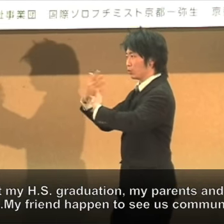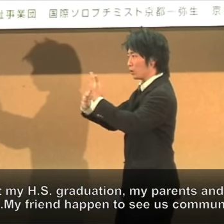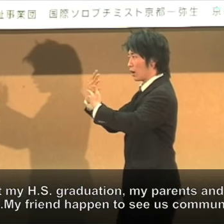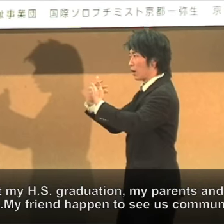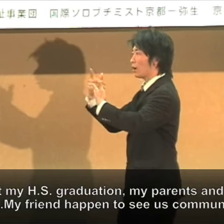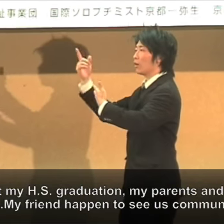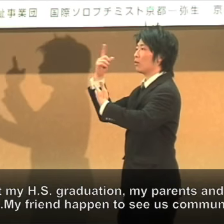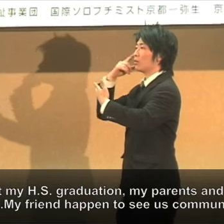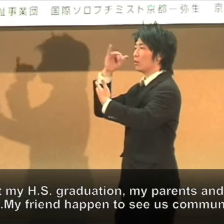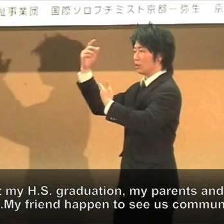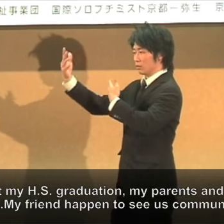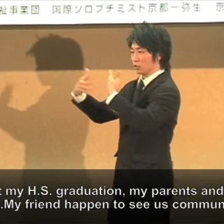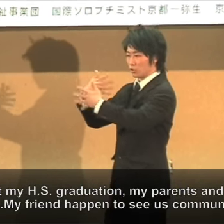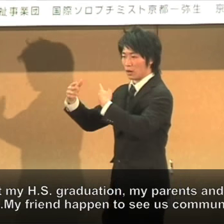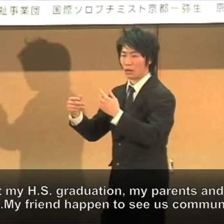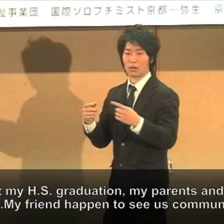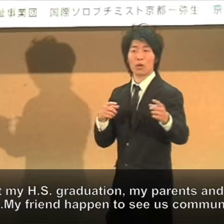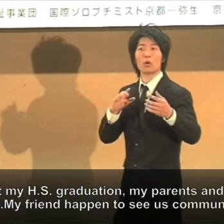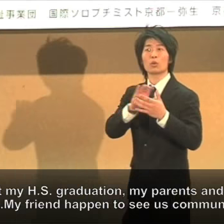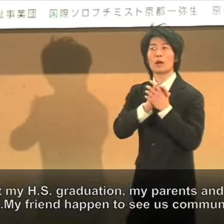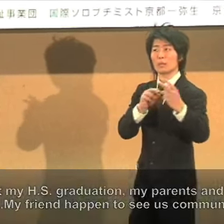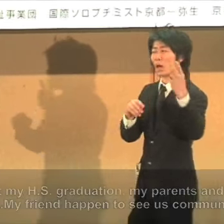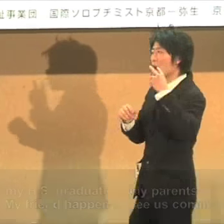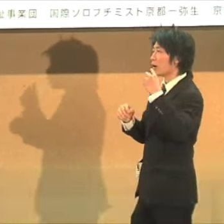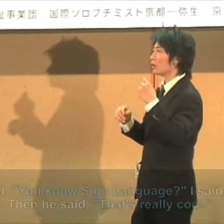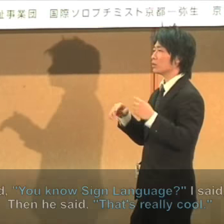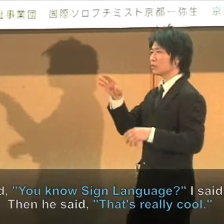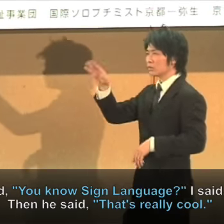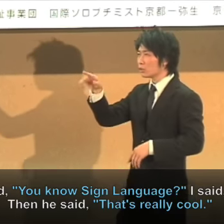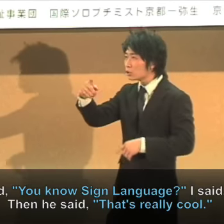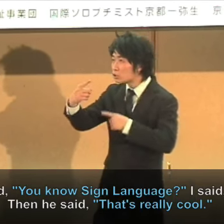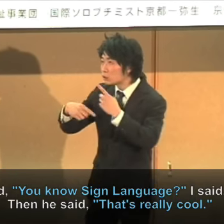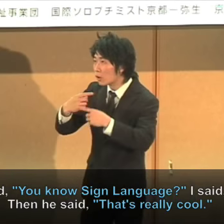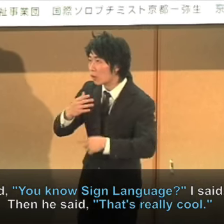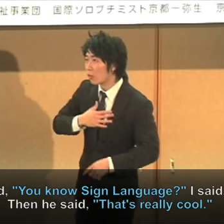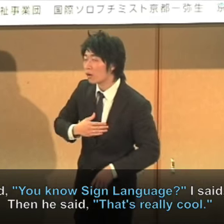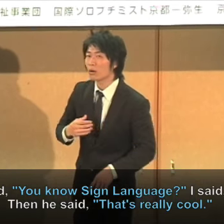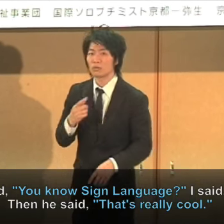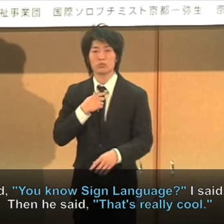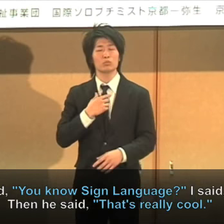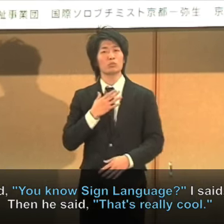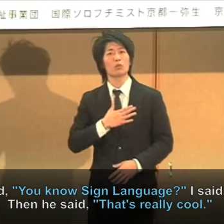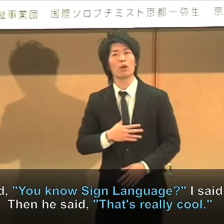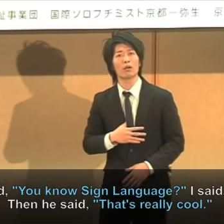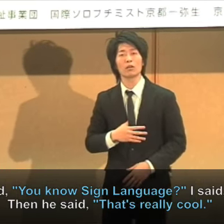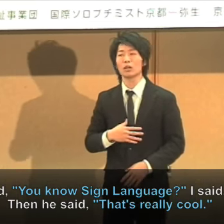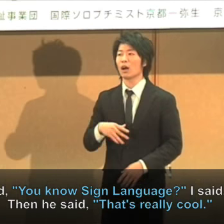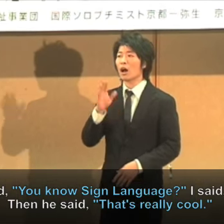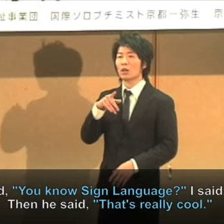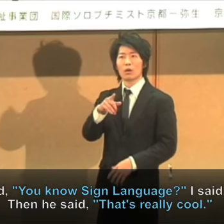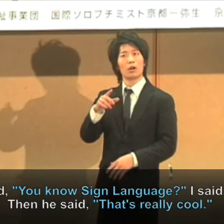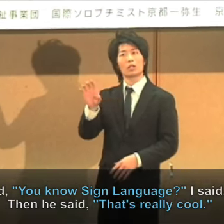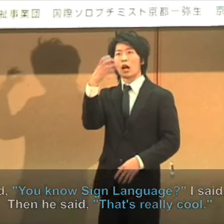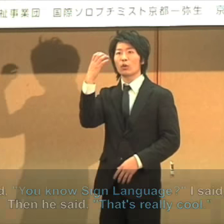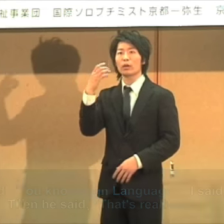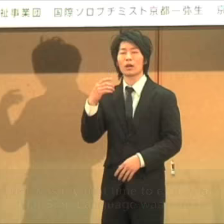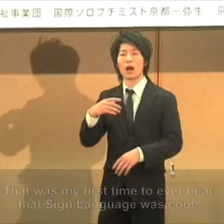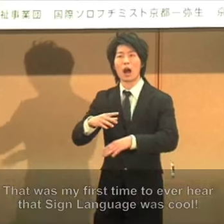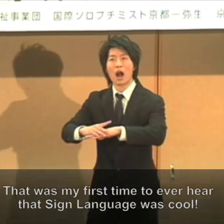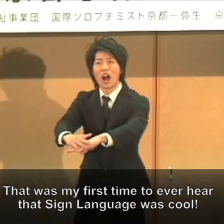、しわで話してるのを見て友達が、何しわができるの、もう分かるよ、かっこいい